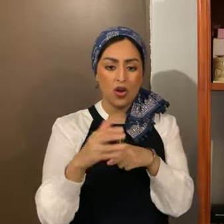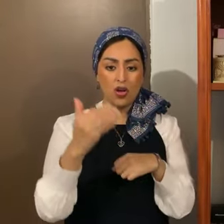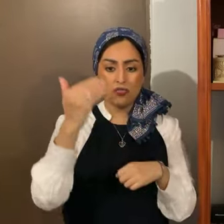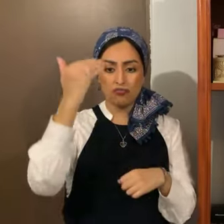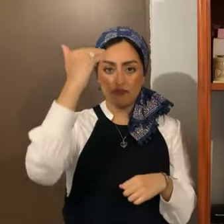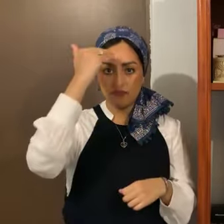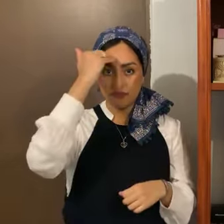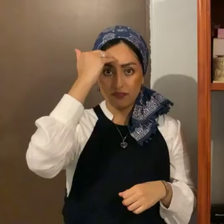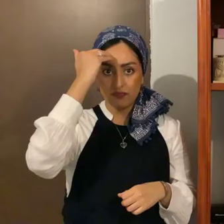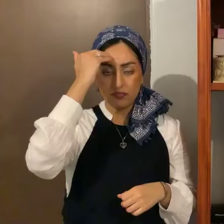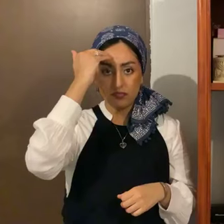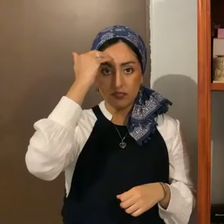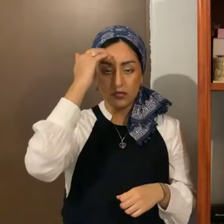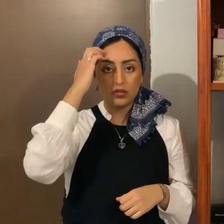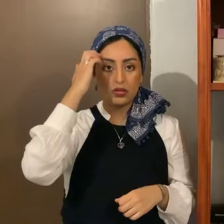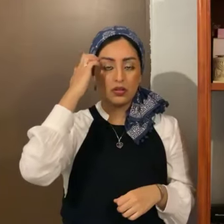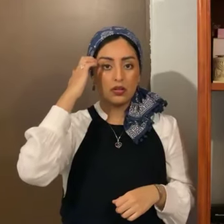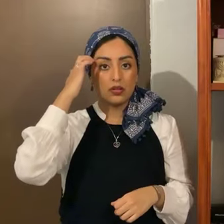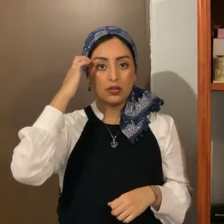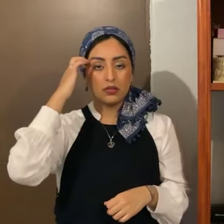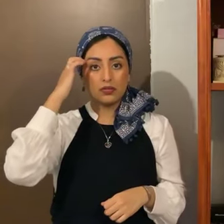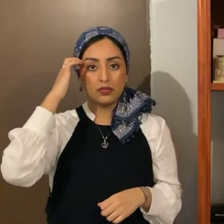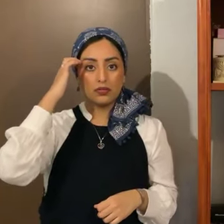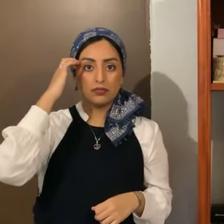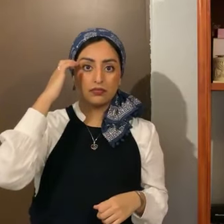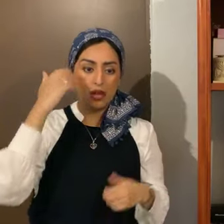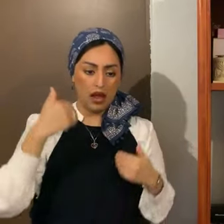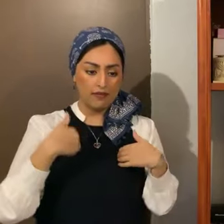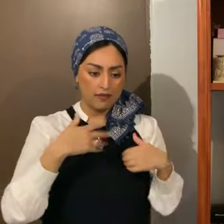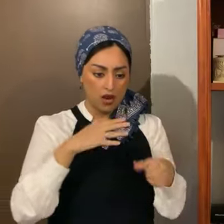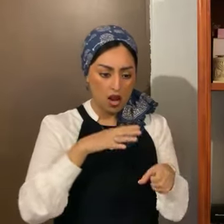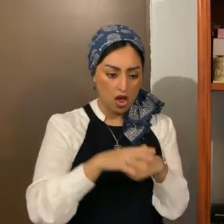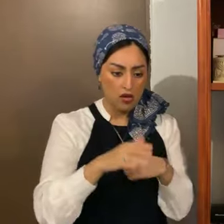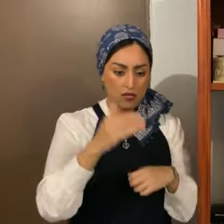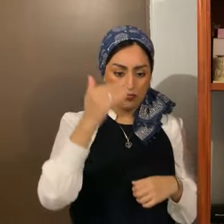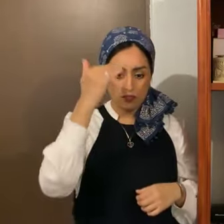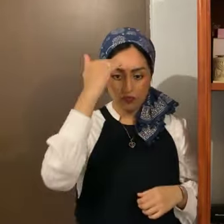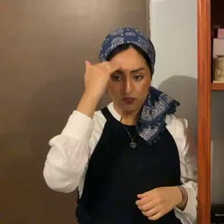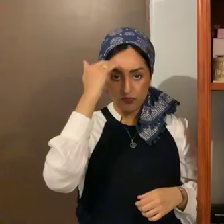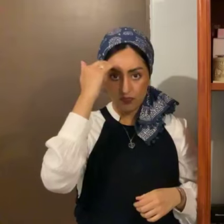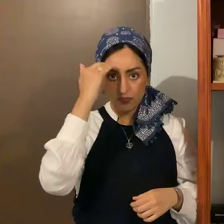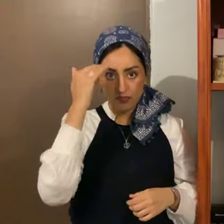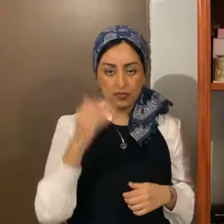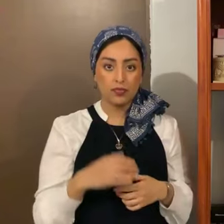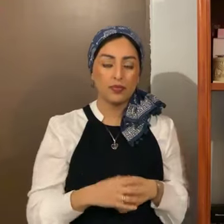seguridad, pero de veras así, teniendo la plena seguridad